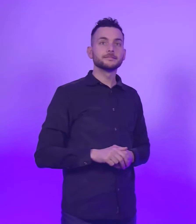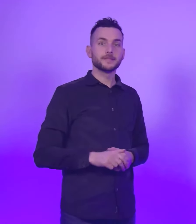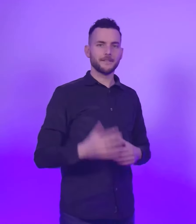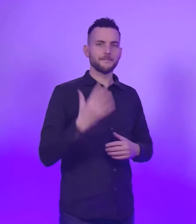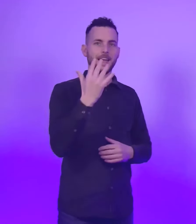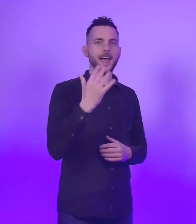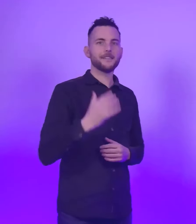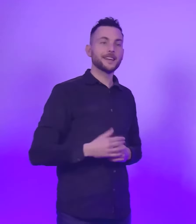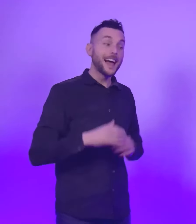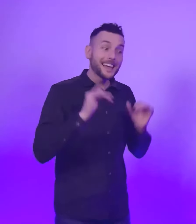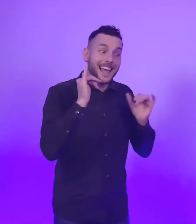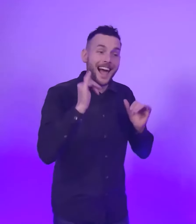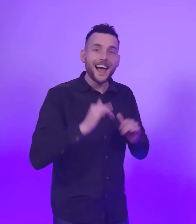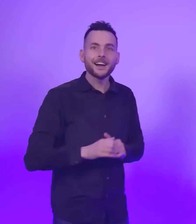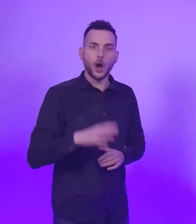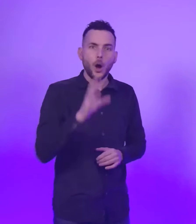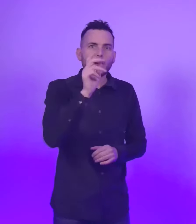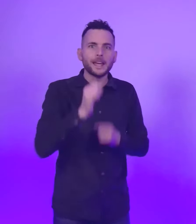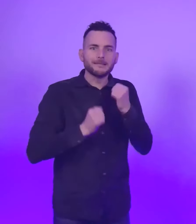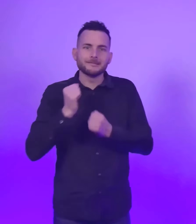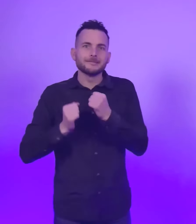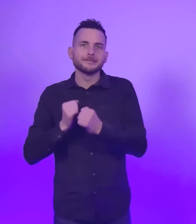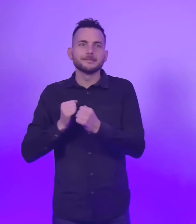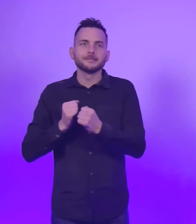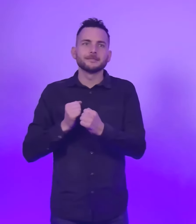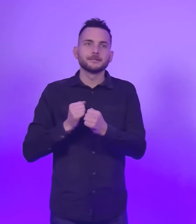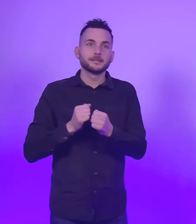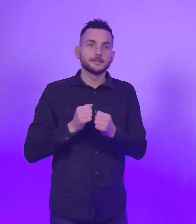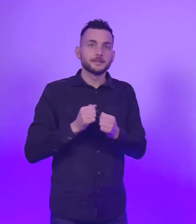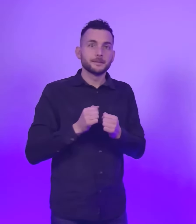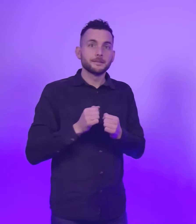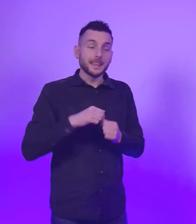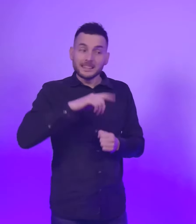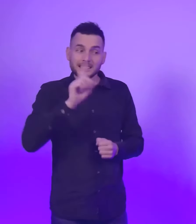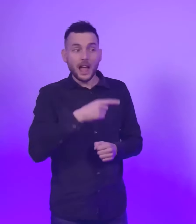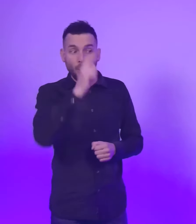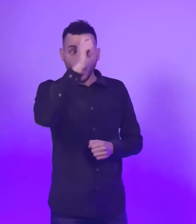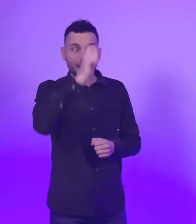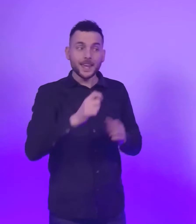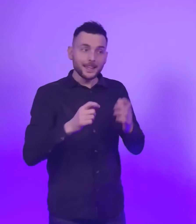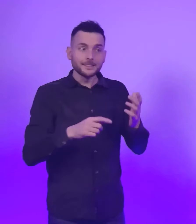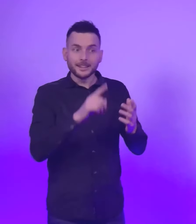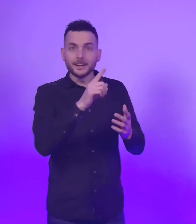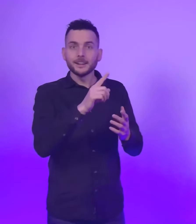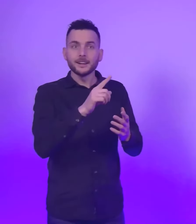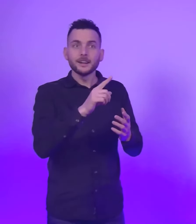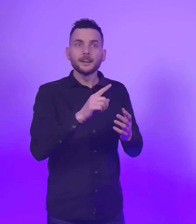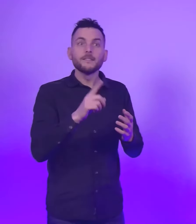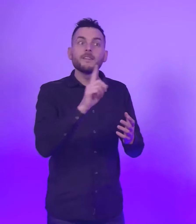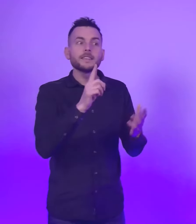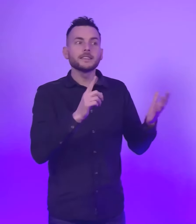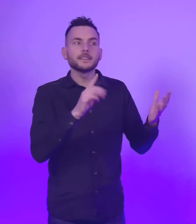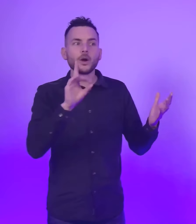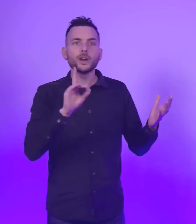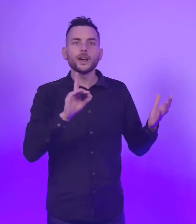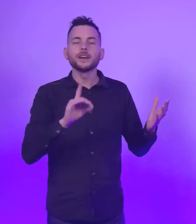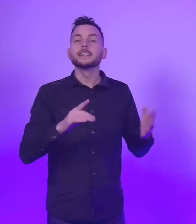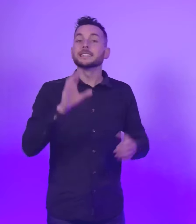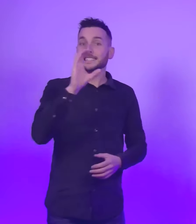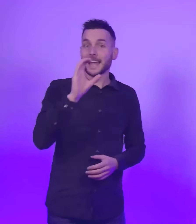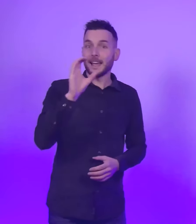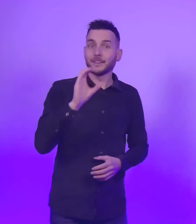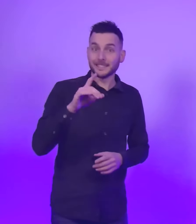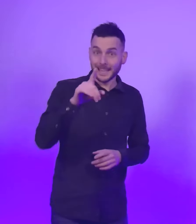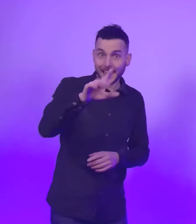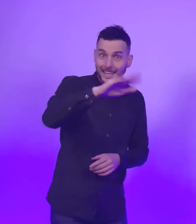5. Ja. Oké. Zit het erin? Snel, Olly. Ja, is er 5. Oké. Wat is hem? De cijfers zijn, kids, roepen